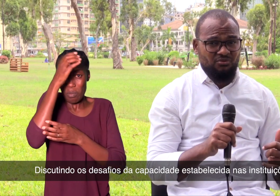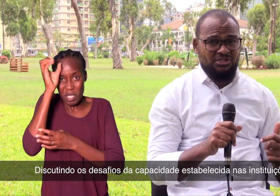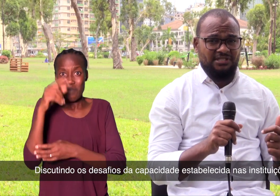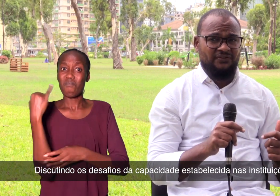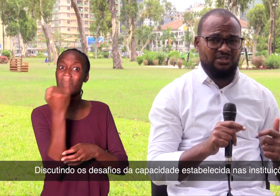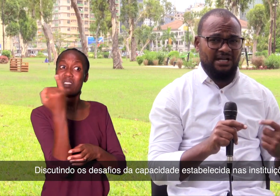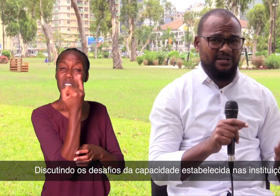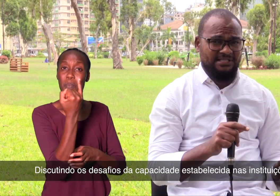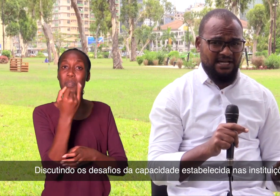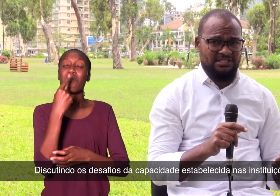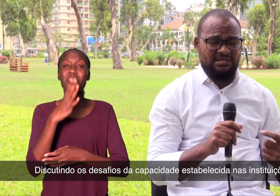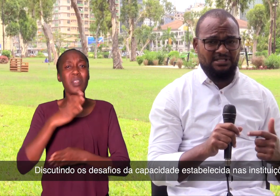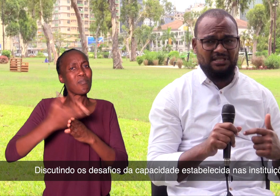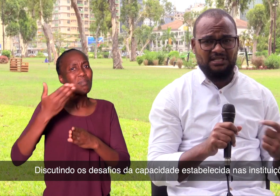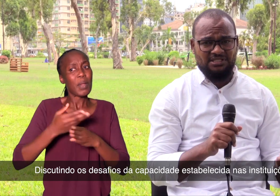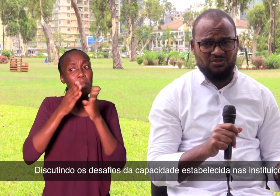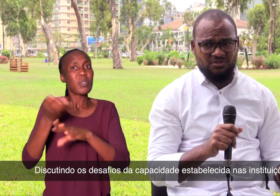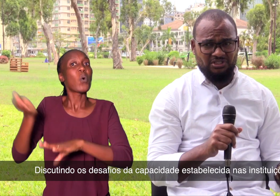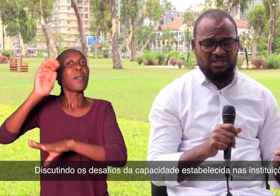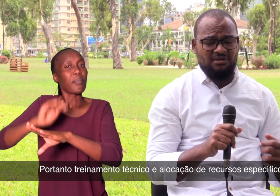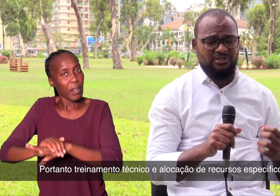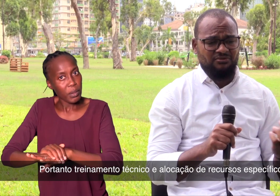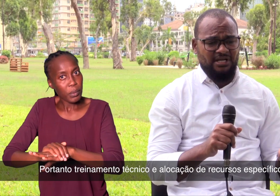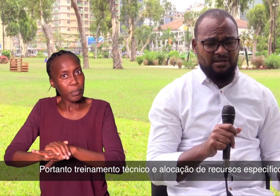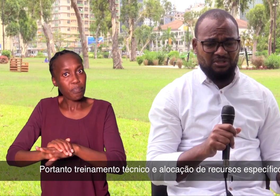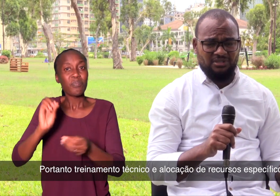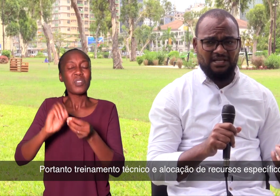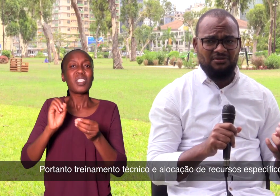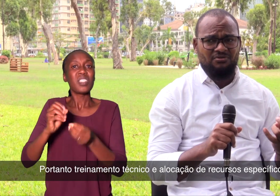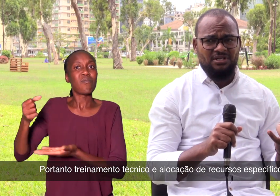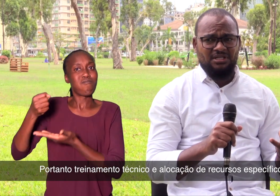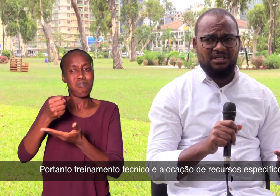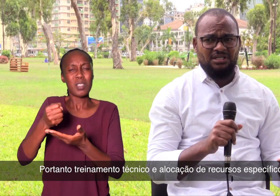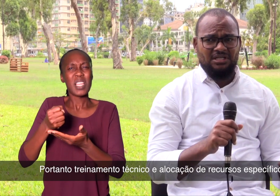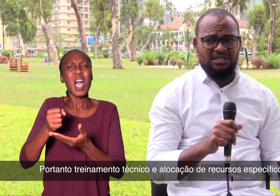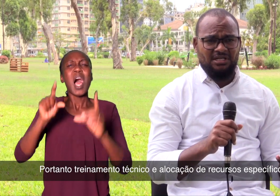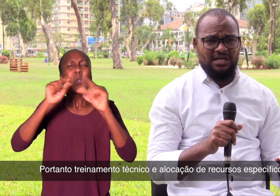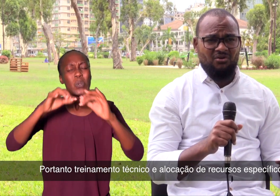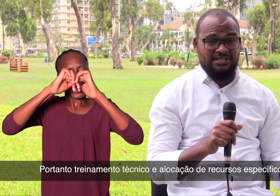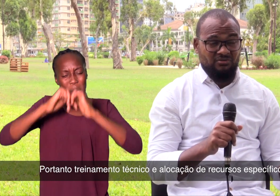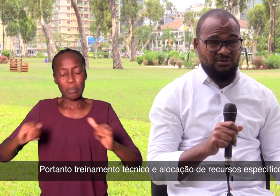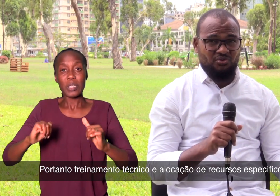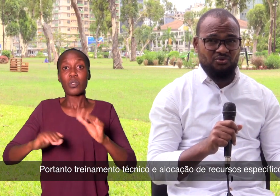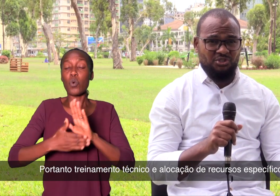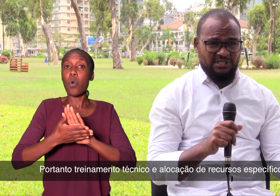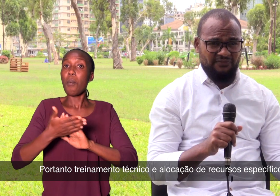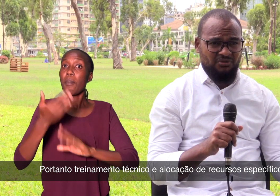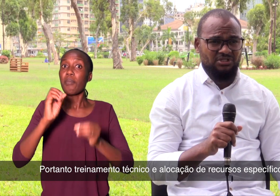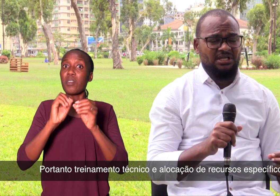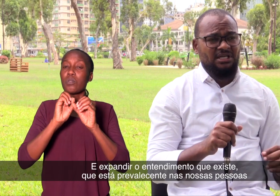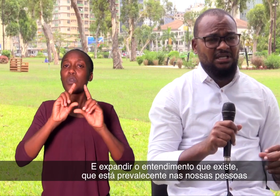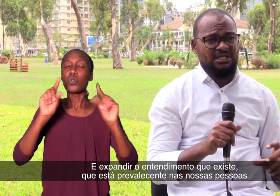discutindo os desafios da capacidade estabelecida nas instituições, portanto, treinamento técnico e alocação de recursos